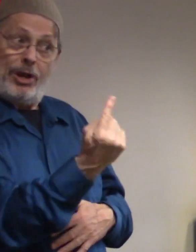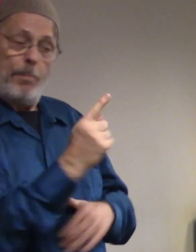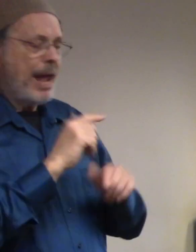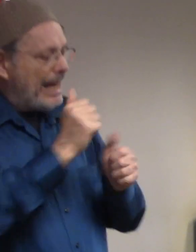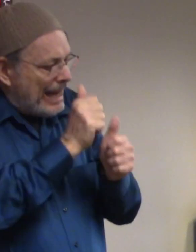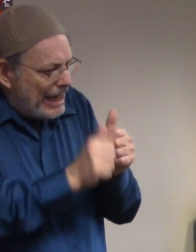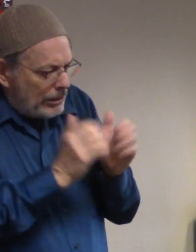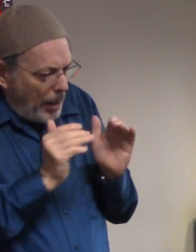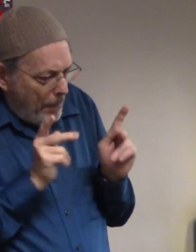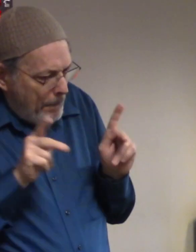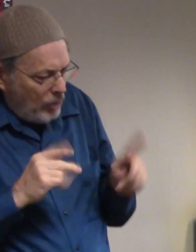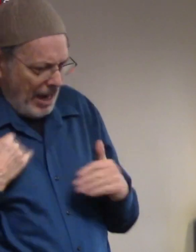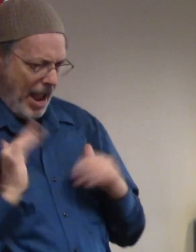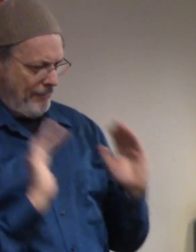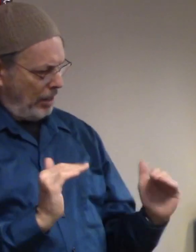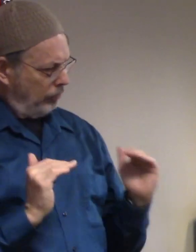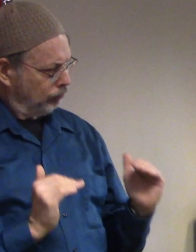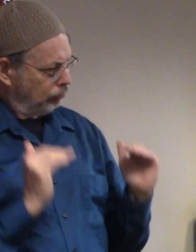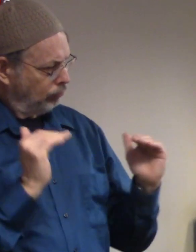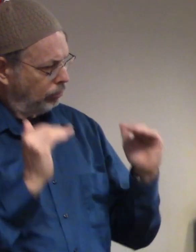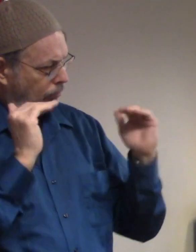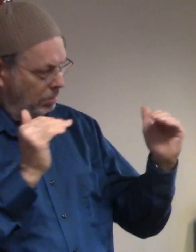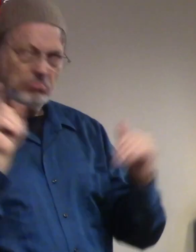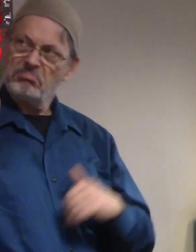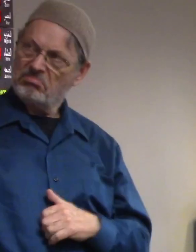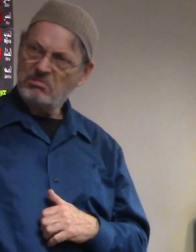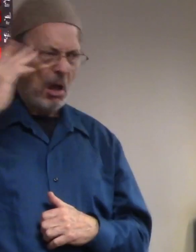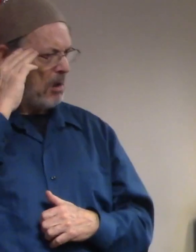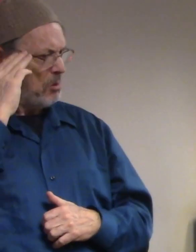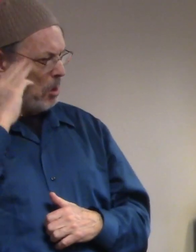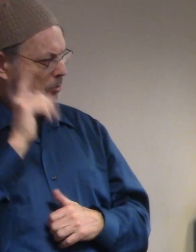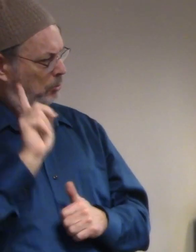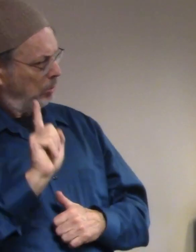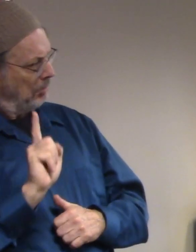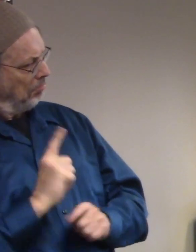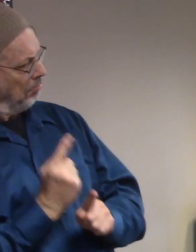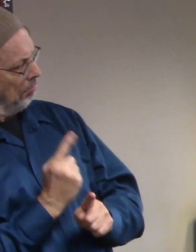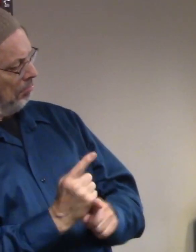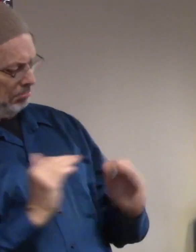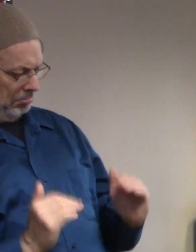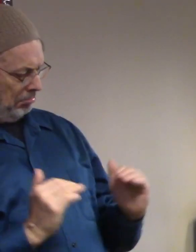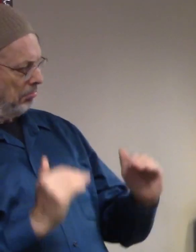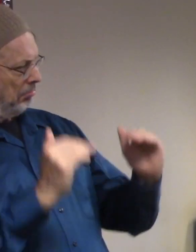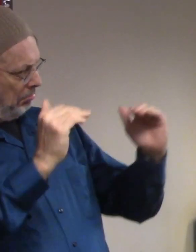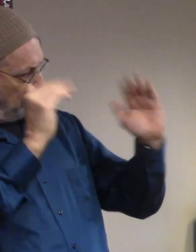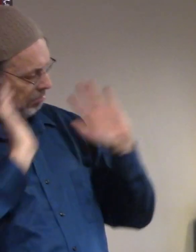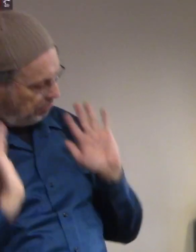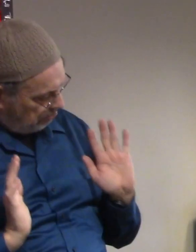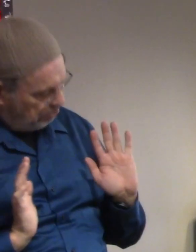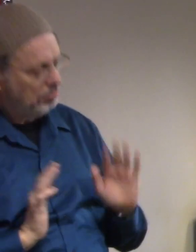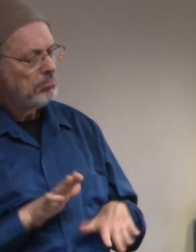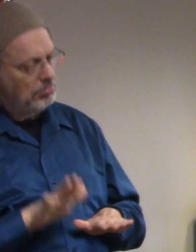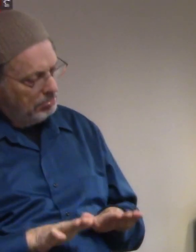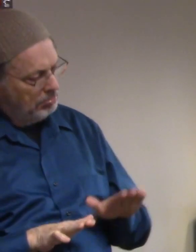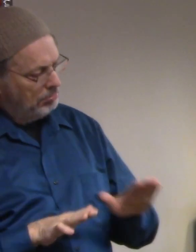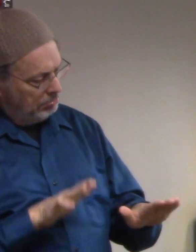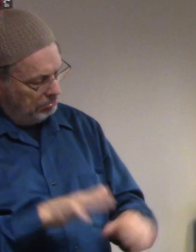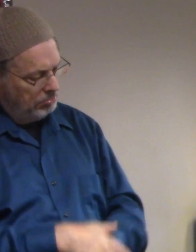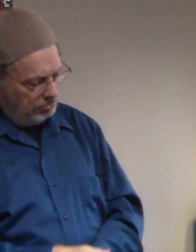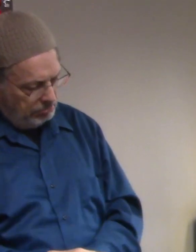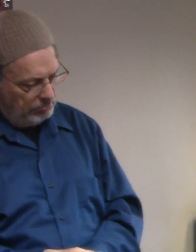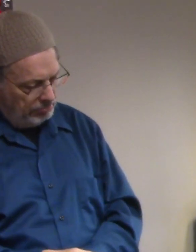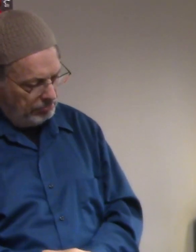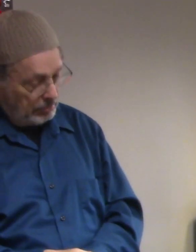us have a station that is known with Allah subhanahu wa ta'ala. فَإِن تَقَدَّمْتُ خُطْوَةً لَحْتَرَقْتُ بِأَنْوَارِ